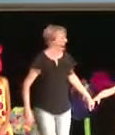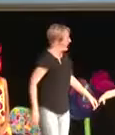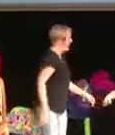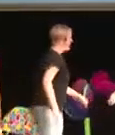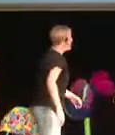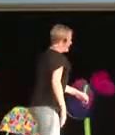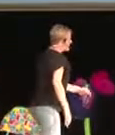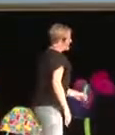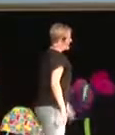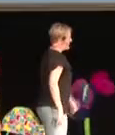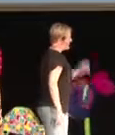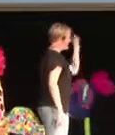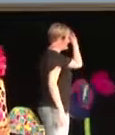Maintenant, oui,